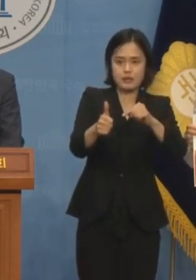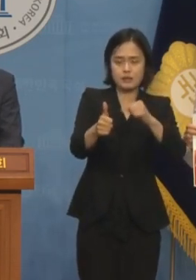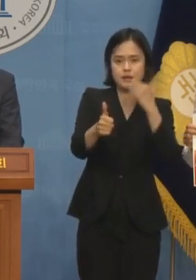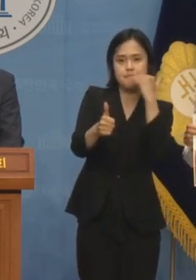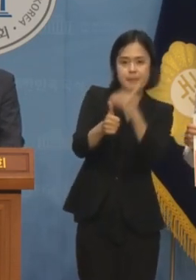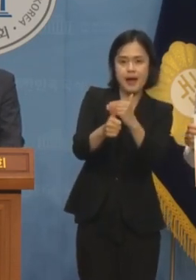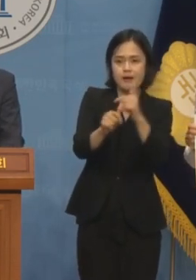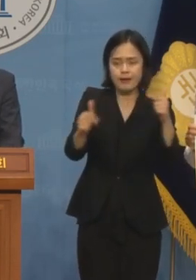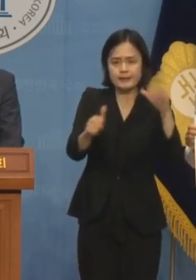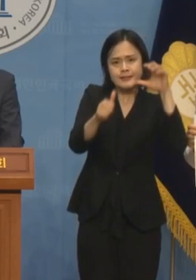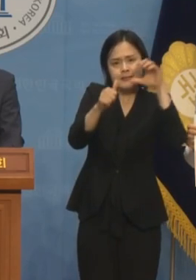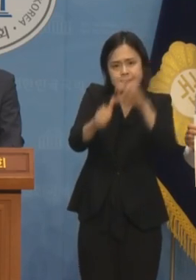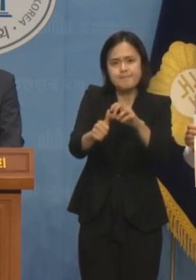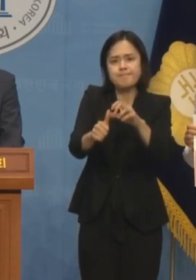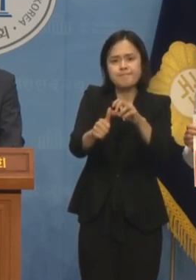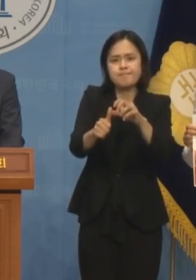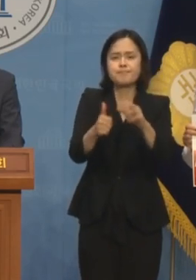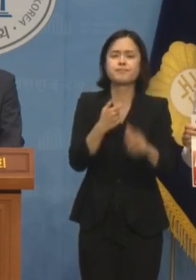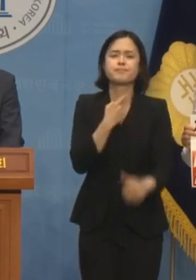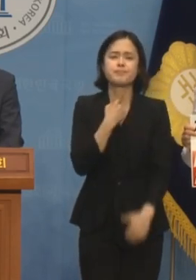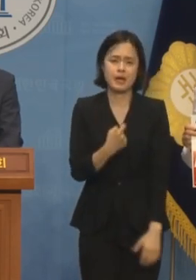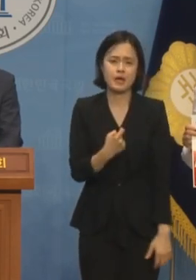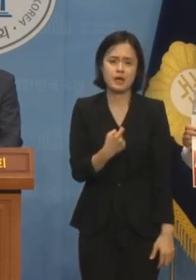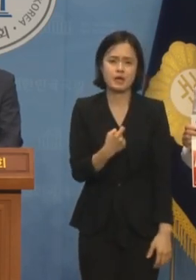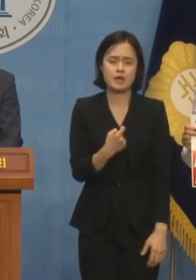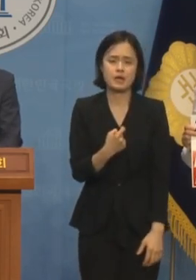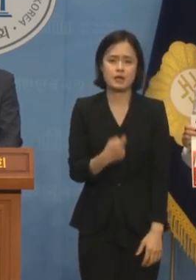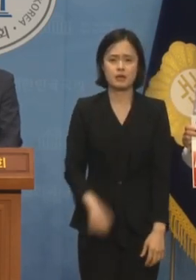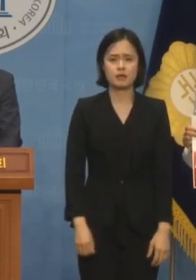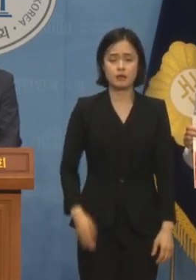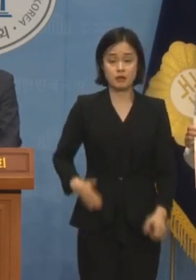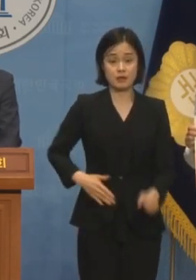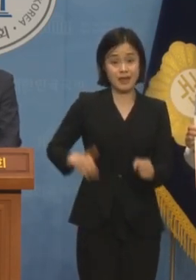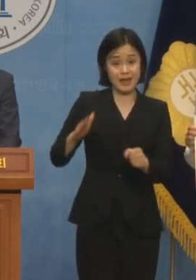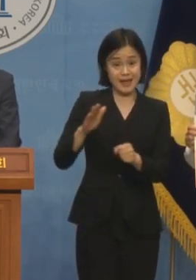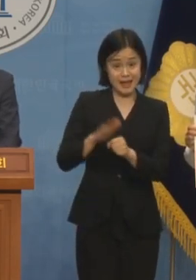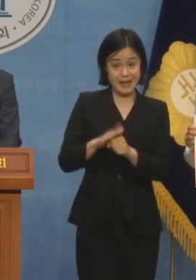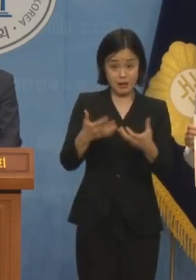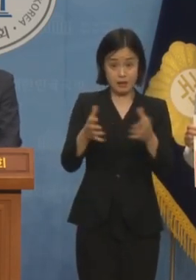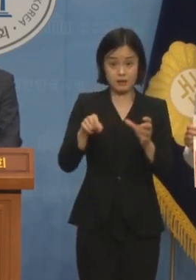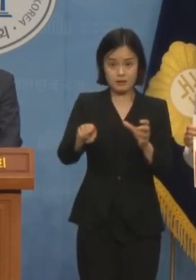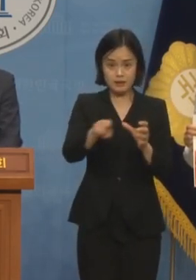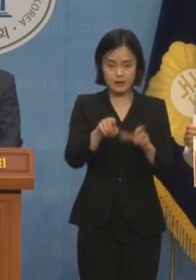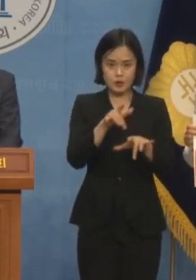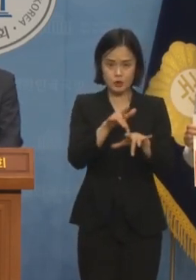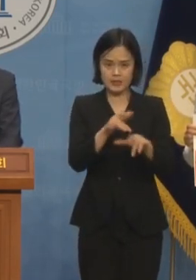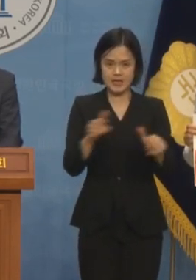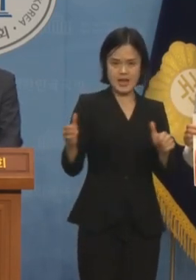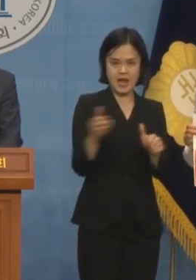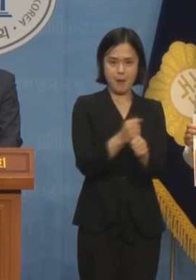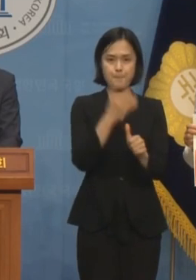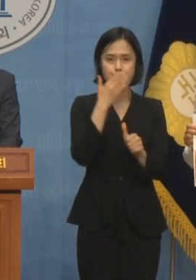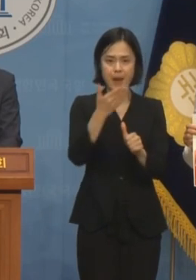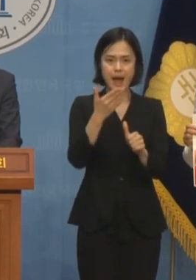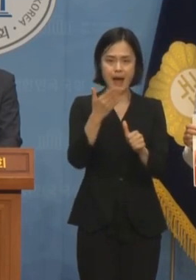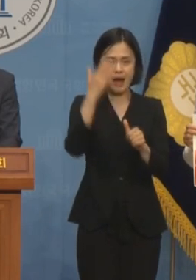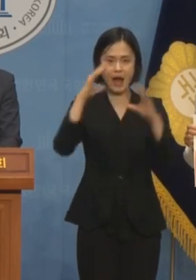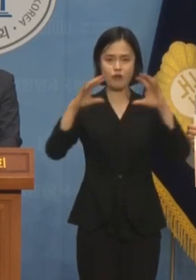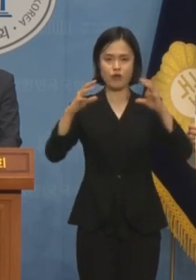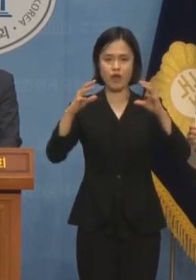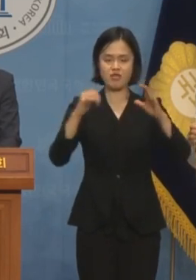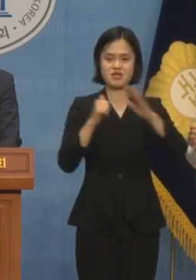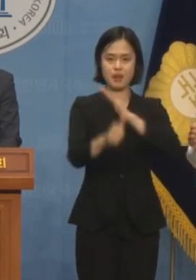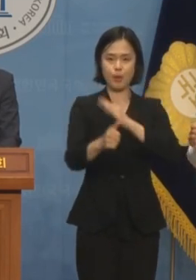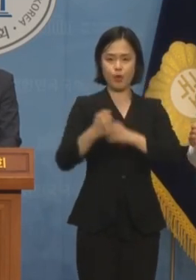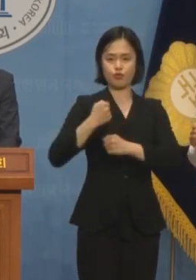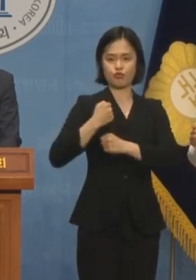덧씌워졌습니다. 최고의 전우애를 자랑하고 귀신도 때려잡는다던 대한민국 최정예